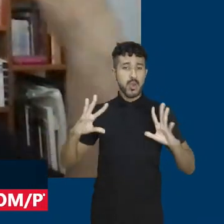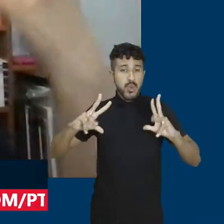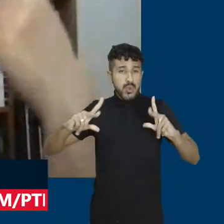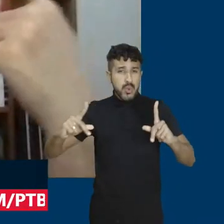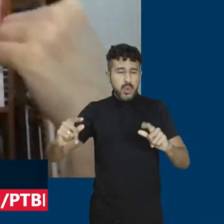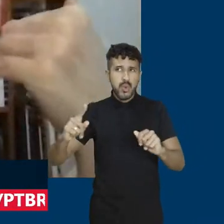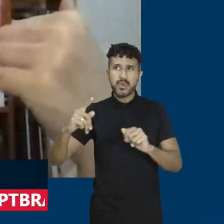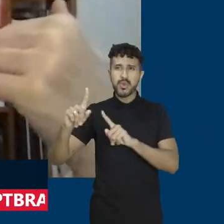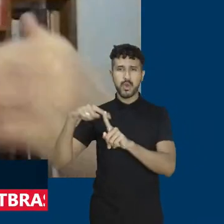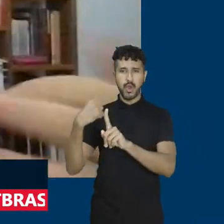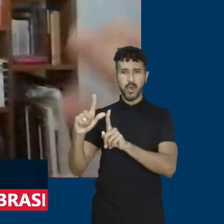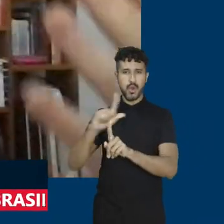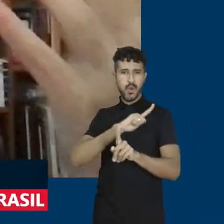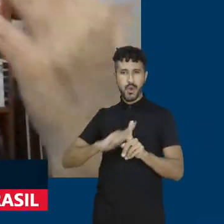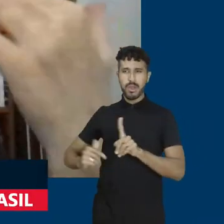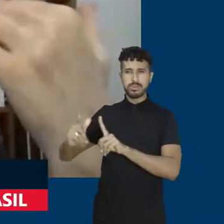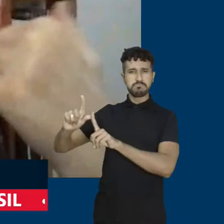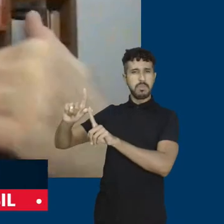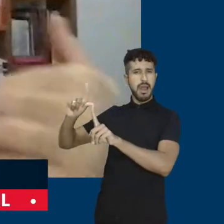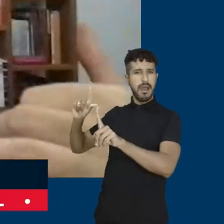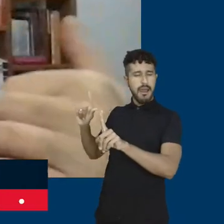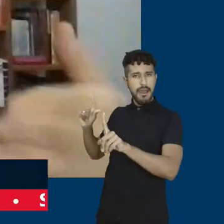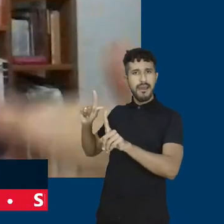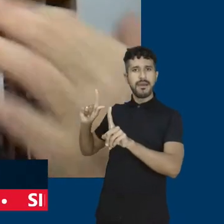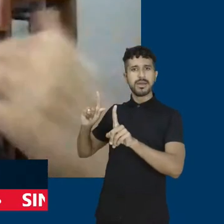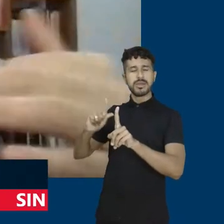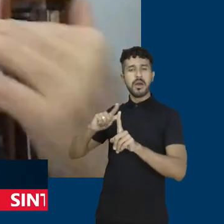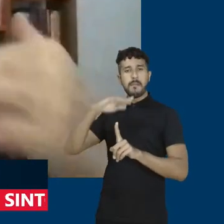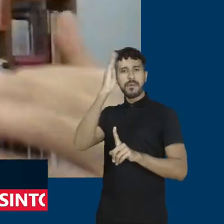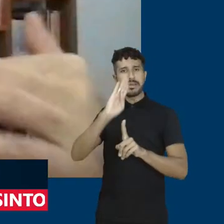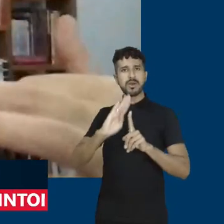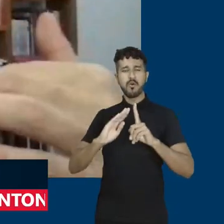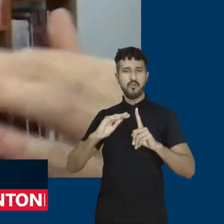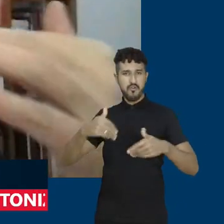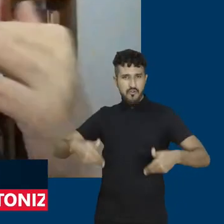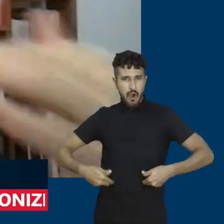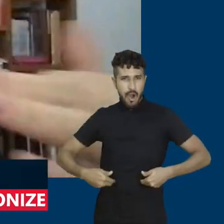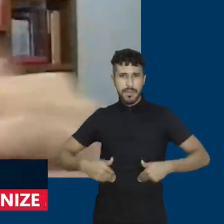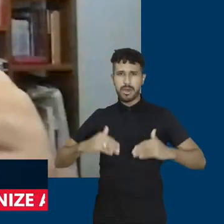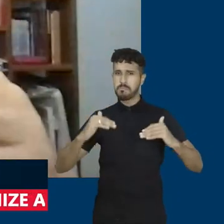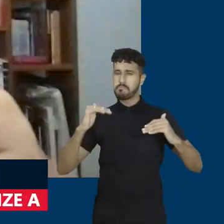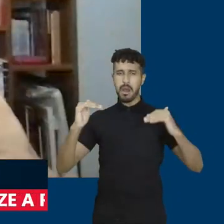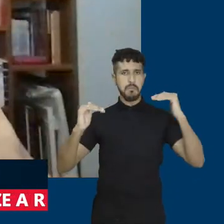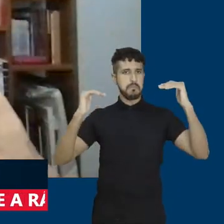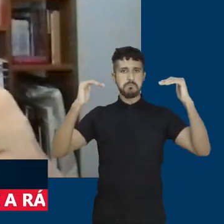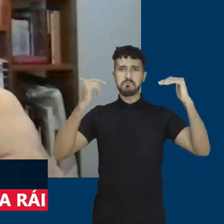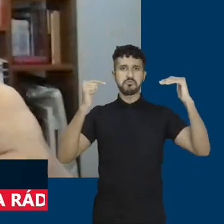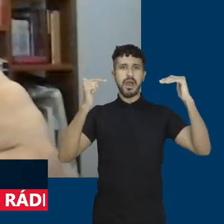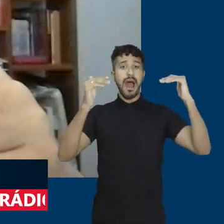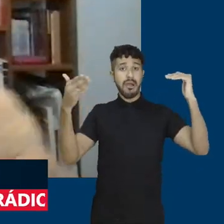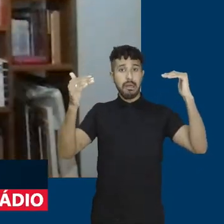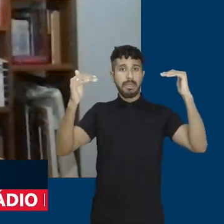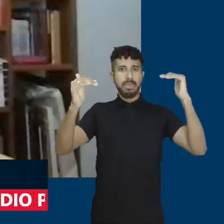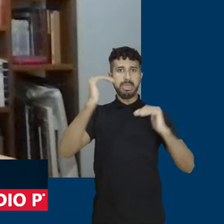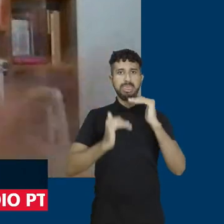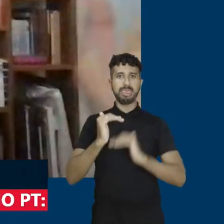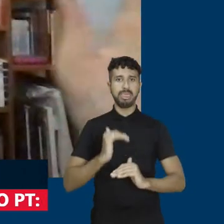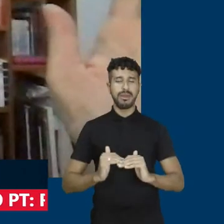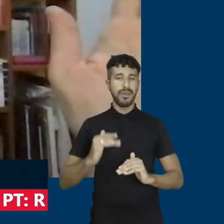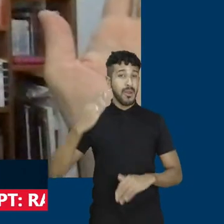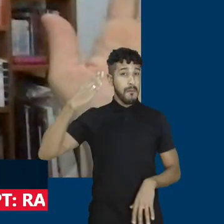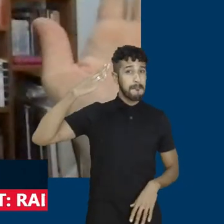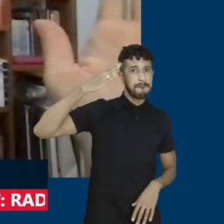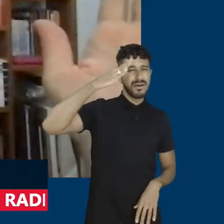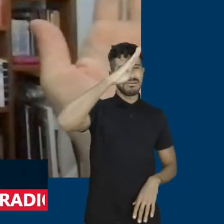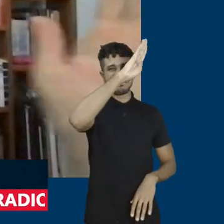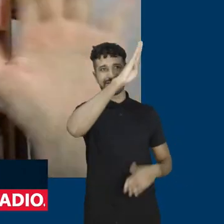fome, voltou piorado muito, né? E aí, com a chegada de Bolsonaro, aí sim é